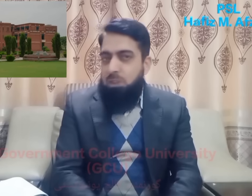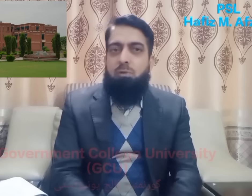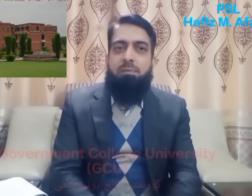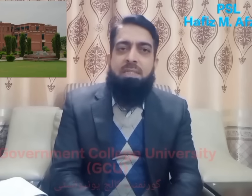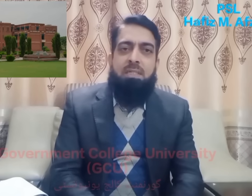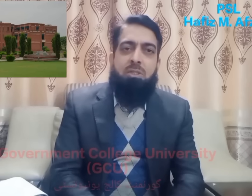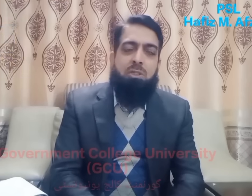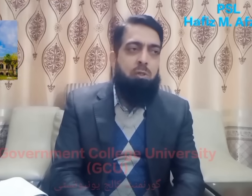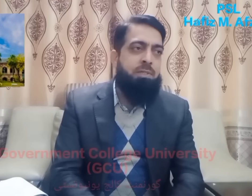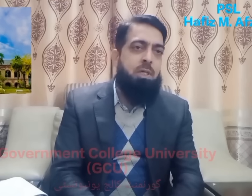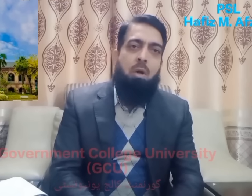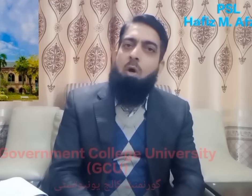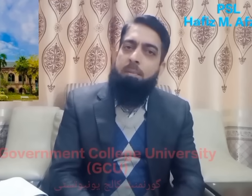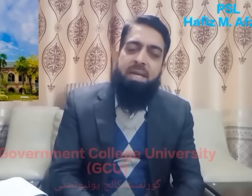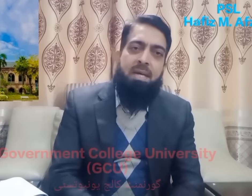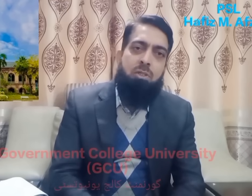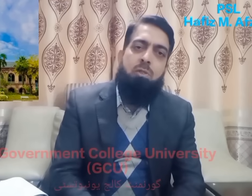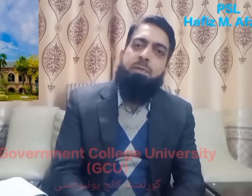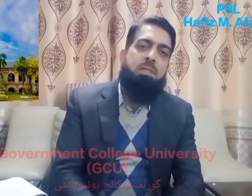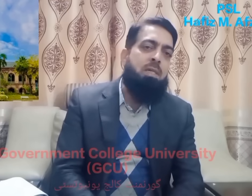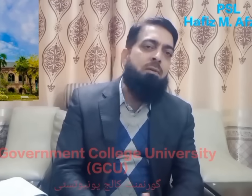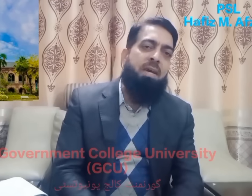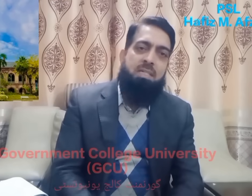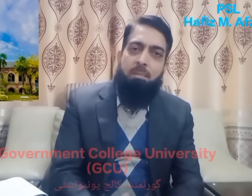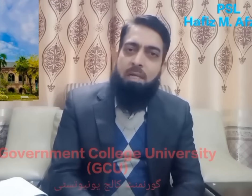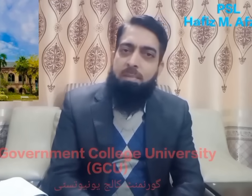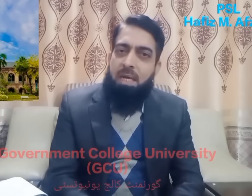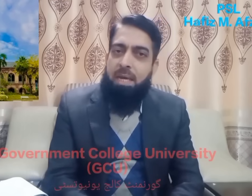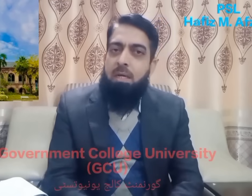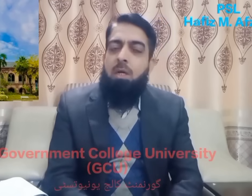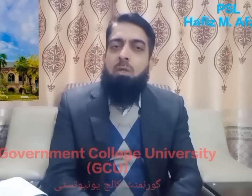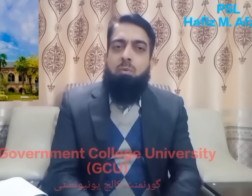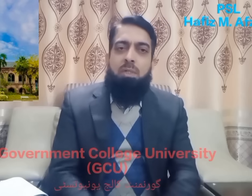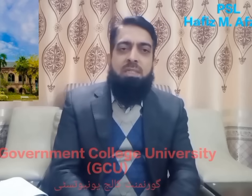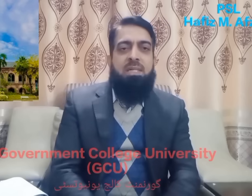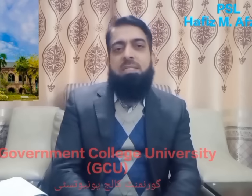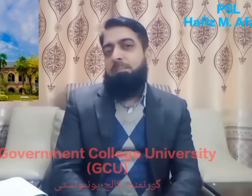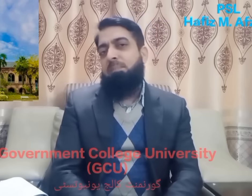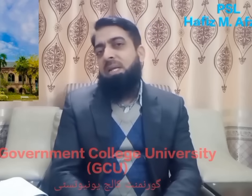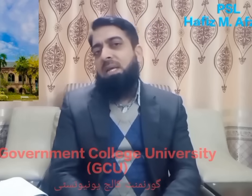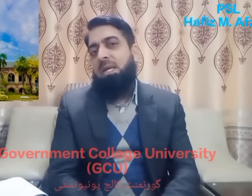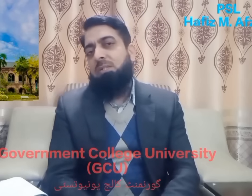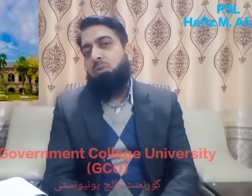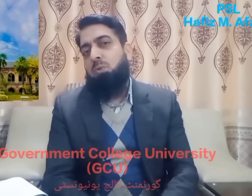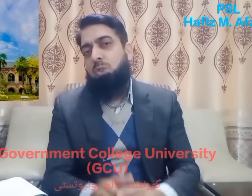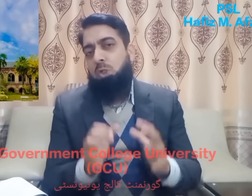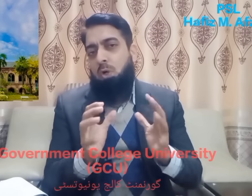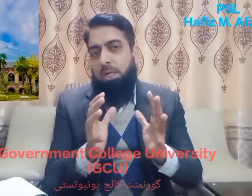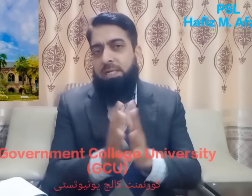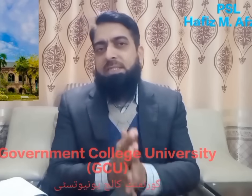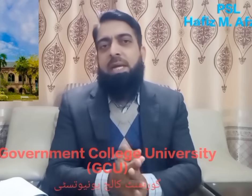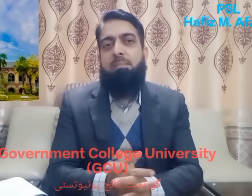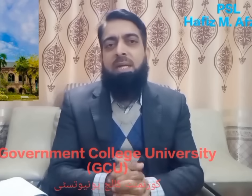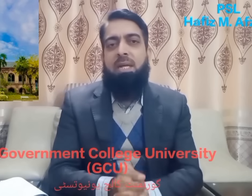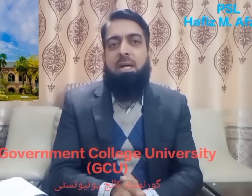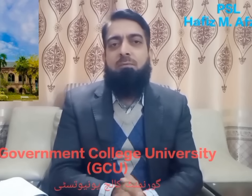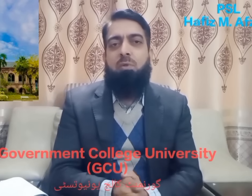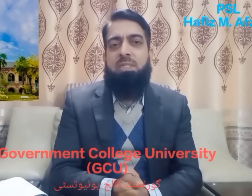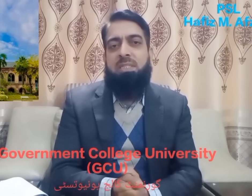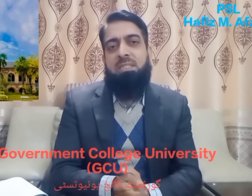जीसी यूनिवर्सिटी लाहौर भी है, जीसी यूनिवर्सिटी फैसलाबाद भी है। तो इसका सिंपल एक जो शॉर्टकट साइन बनेगा वो इसकी